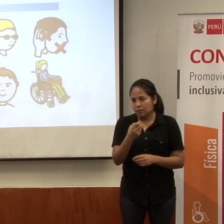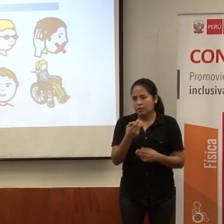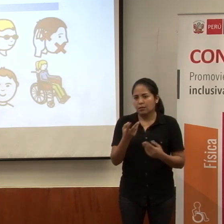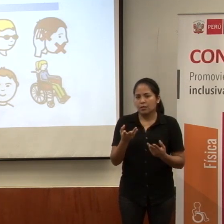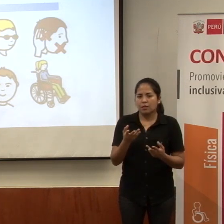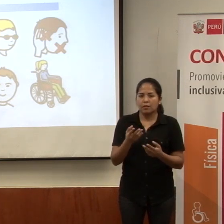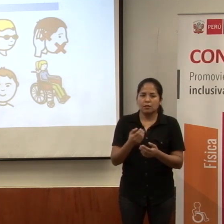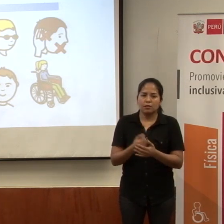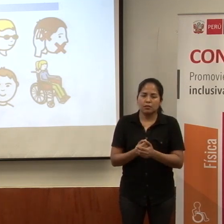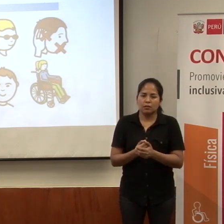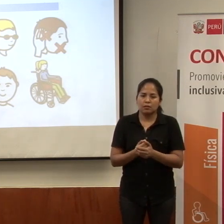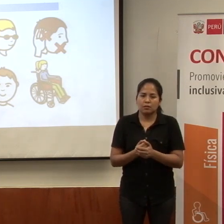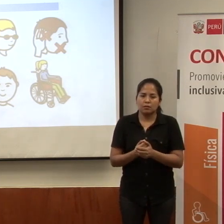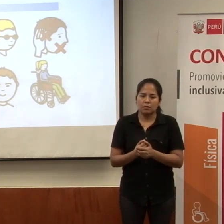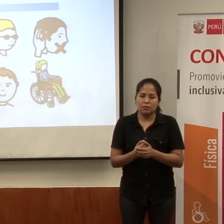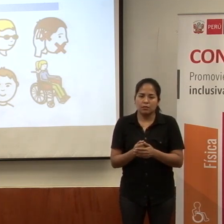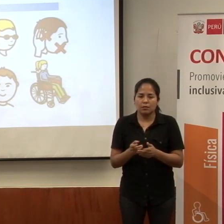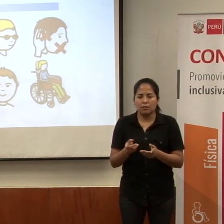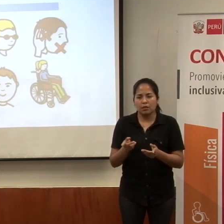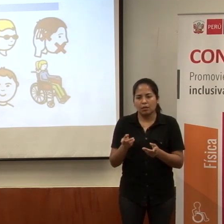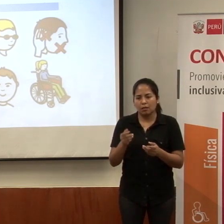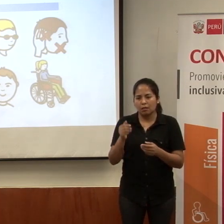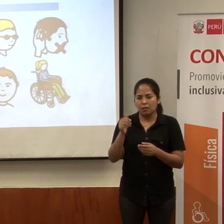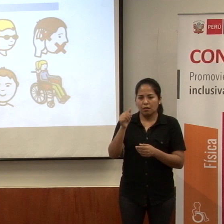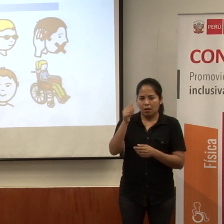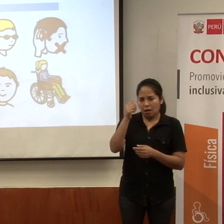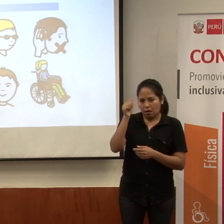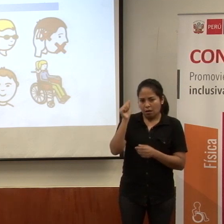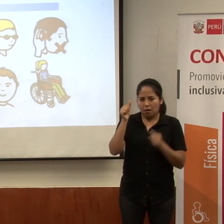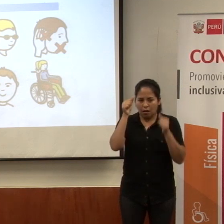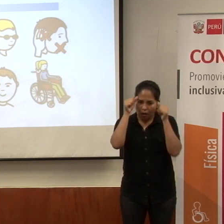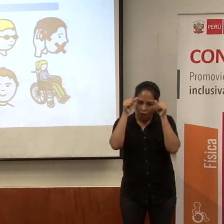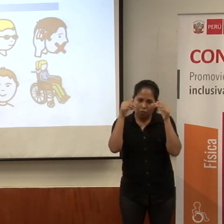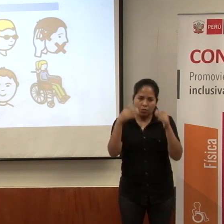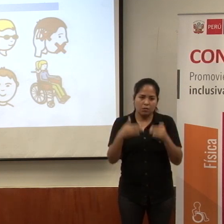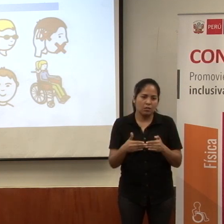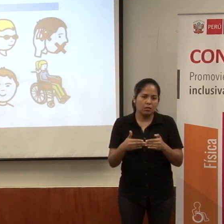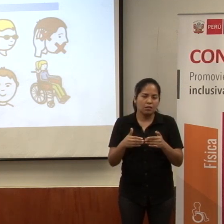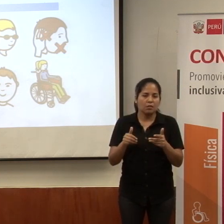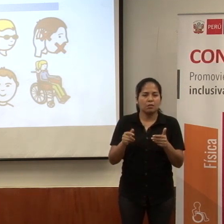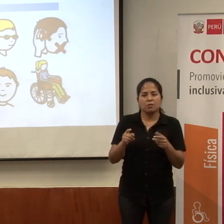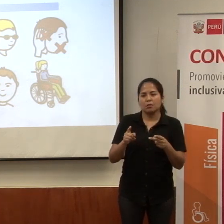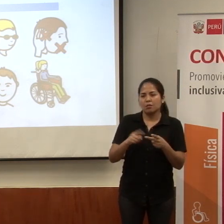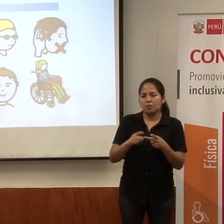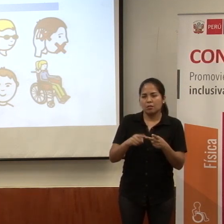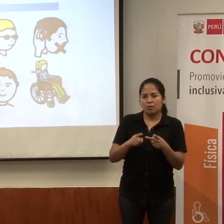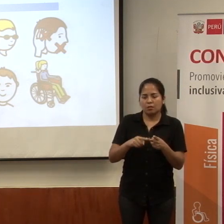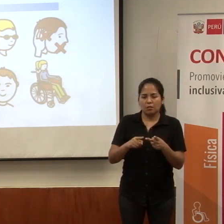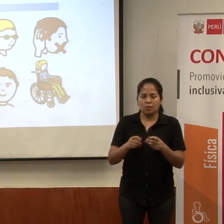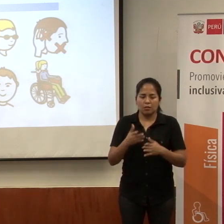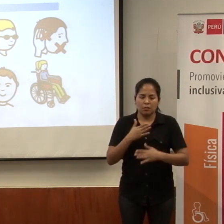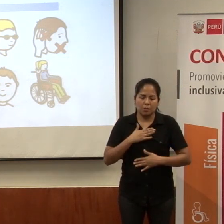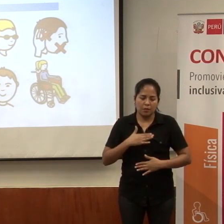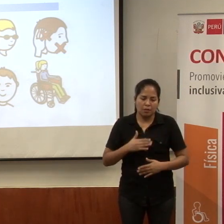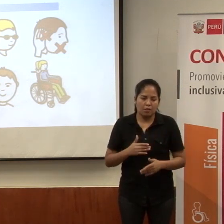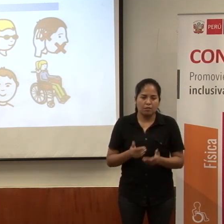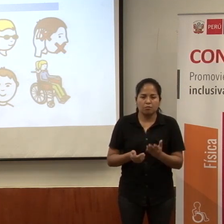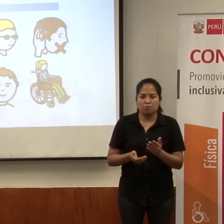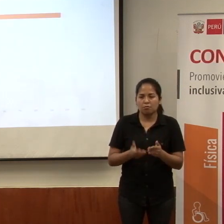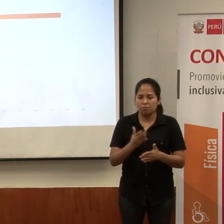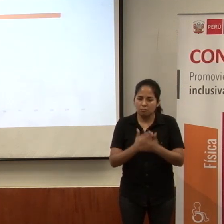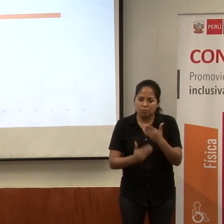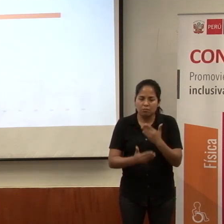están asociados, el autismo, la parálisis cerebral, las discapacidades físico-motoras son de